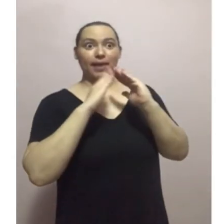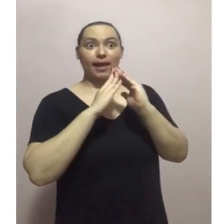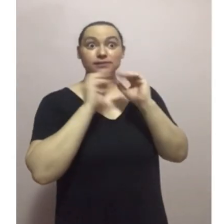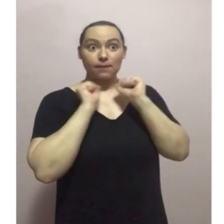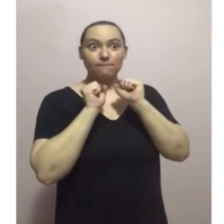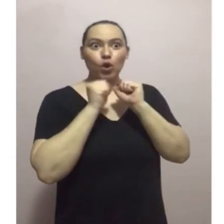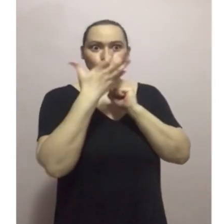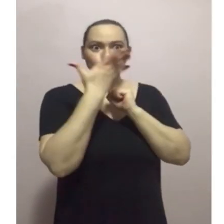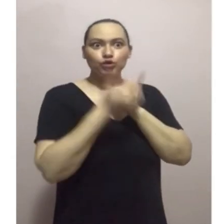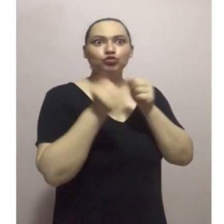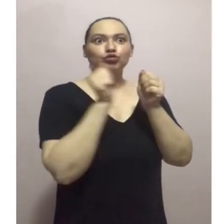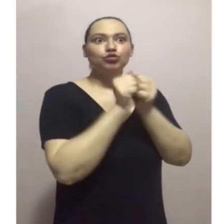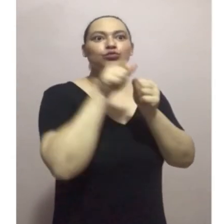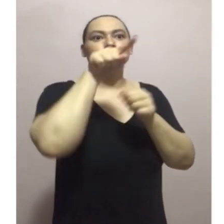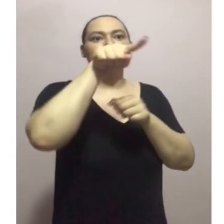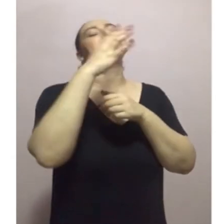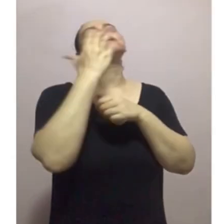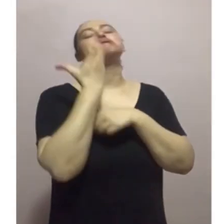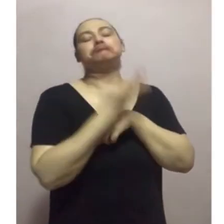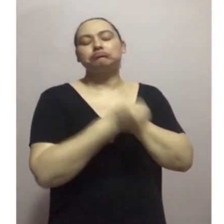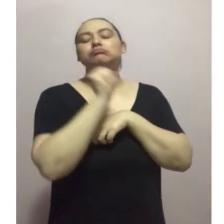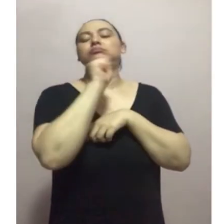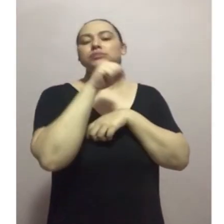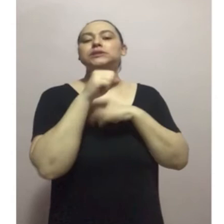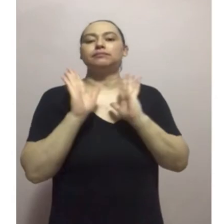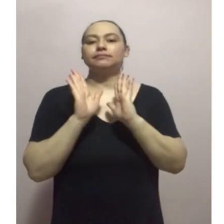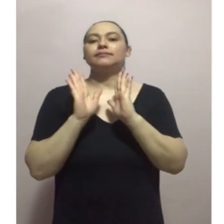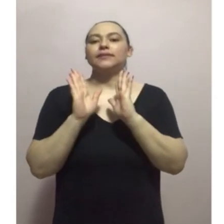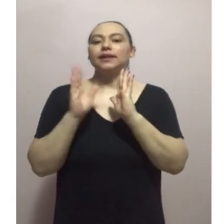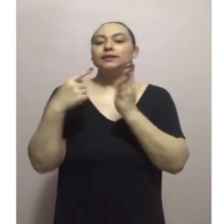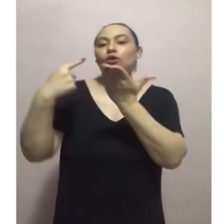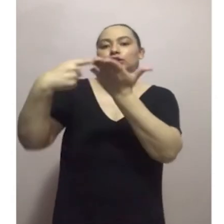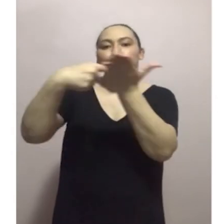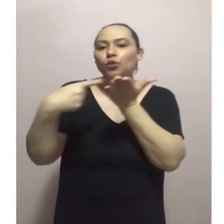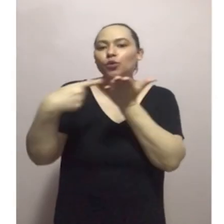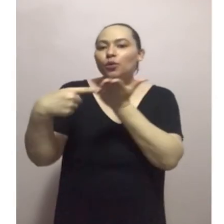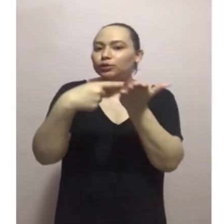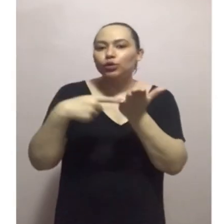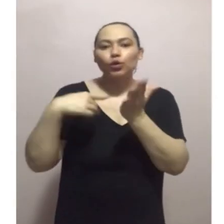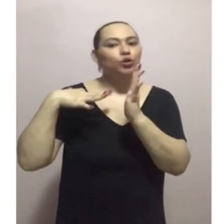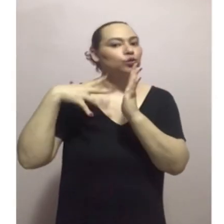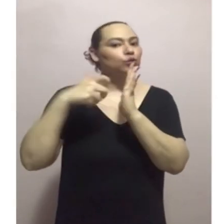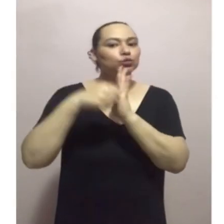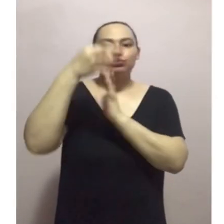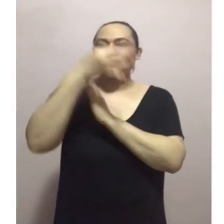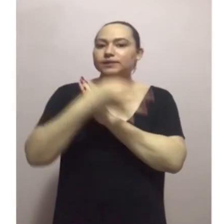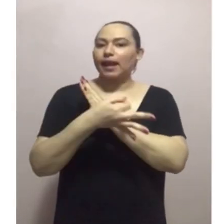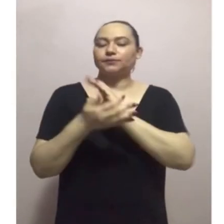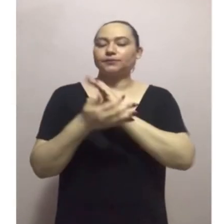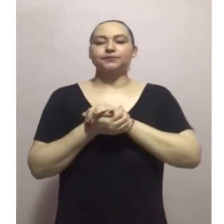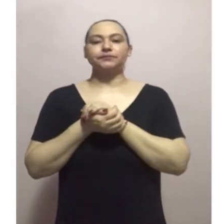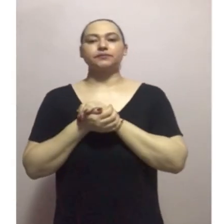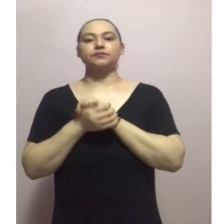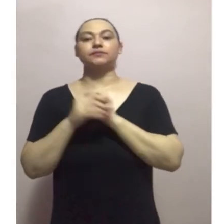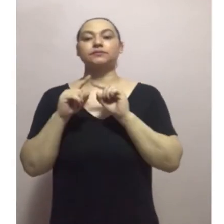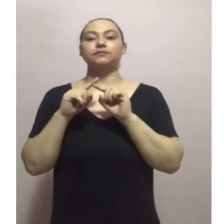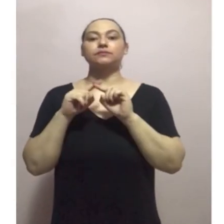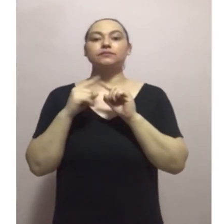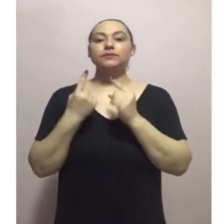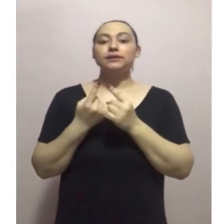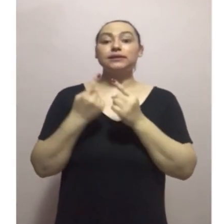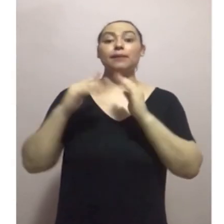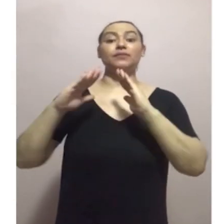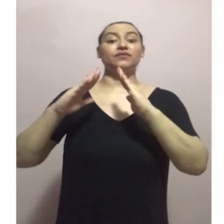fazer um esquema que funcionou muito bem, né? Nesse momento. Aí, na época, a gente